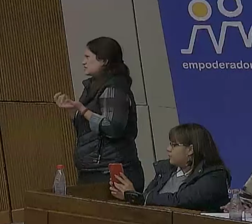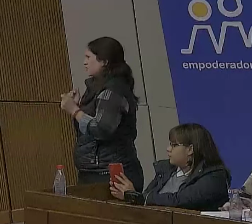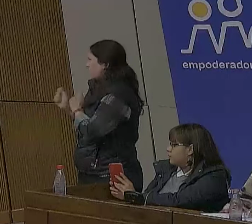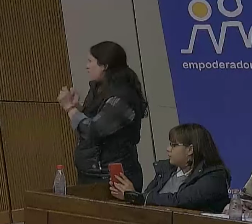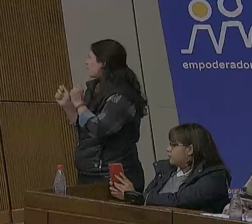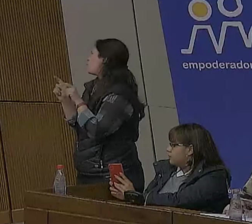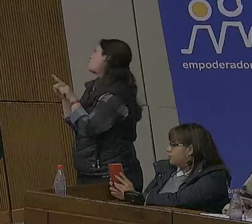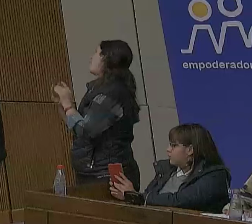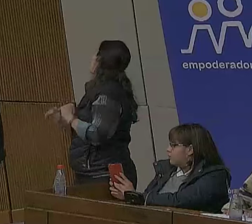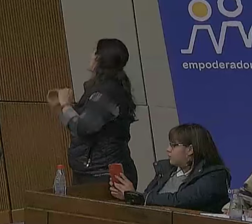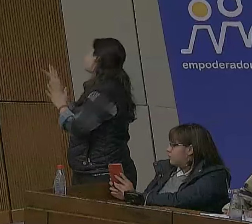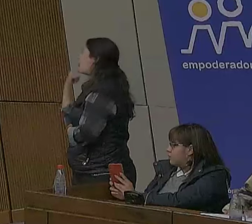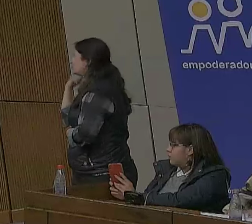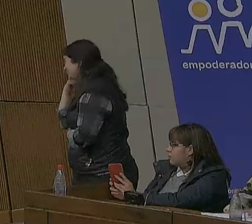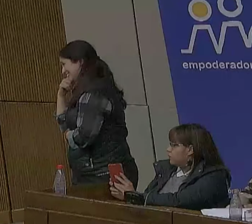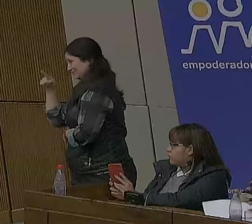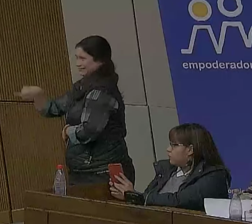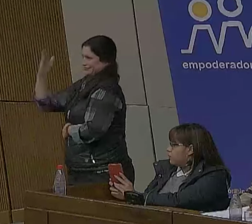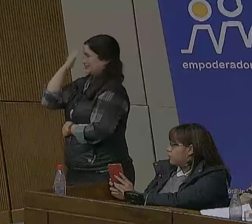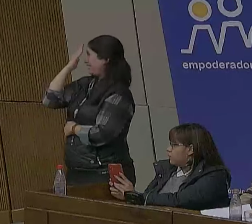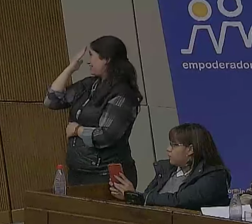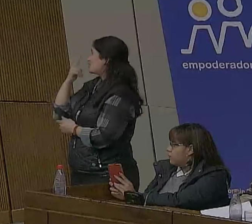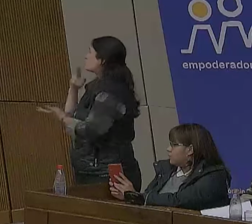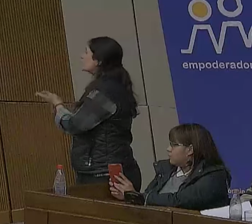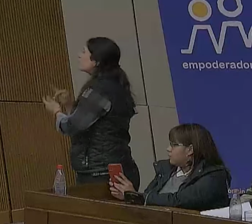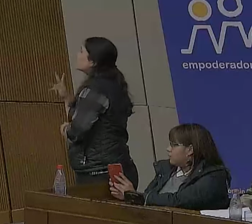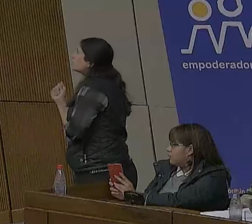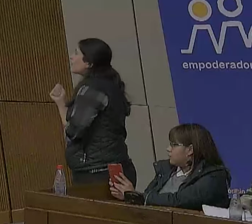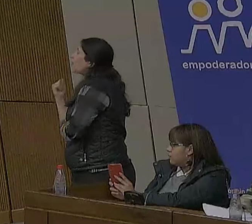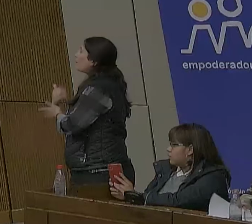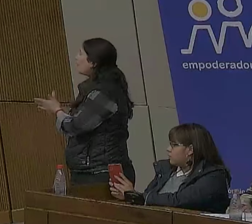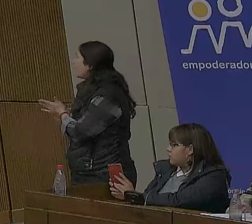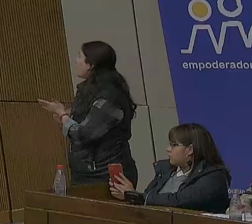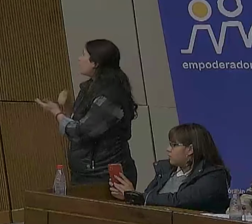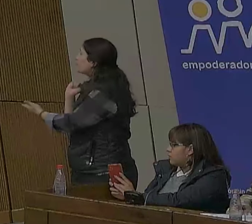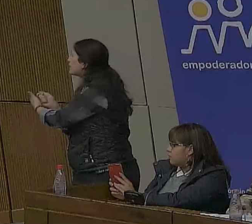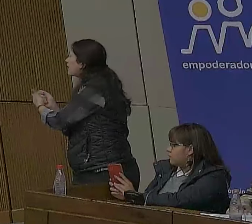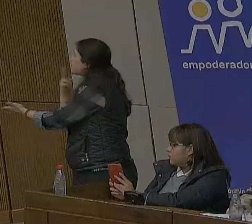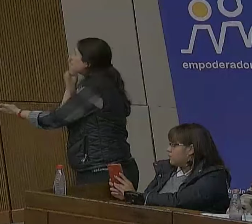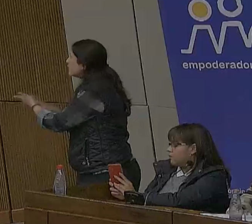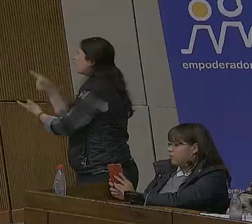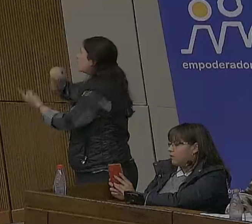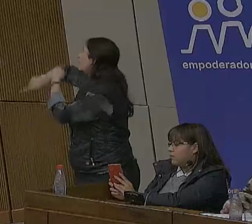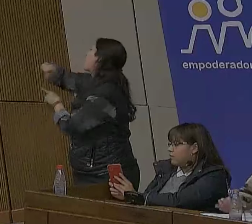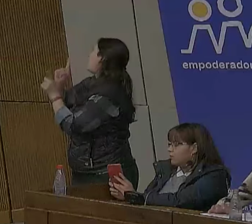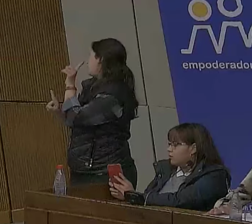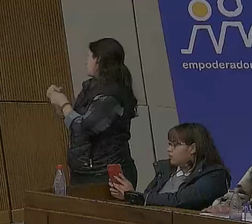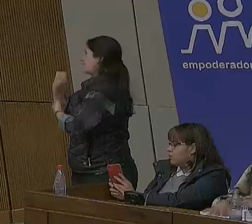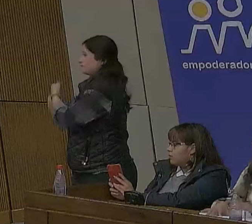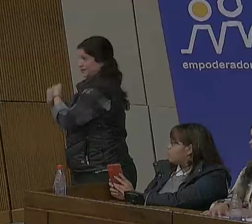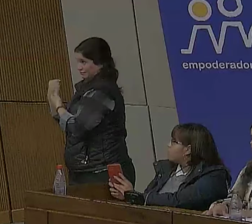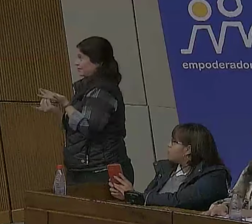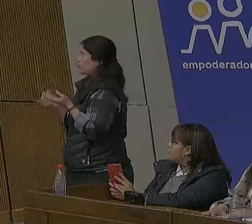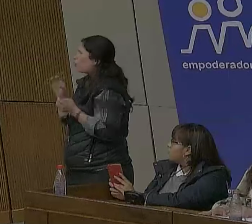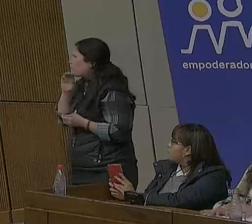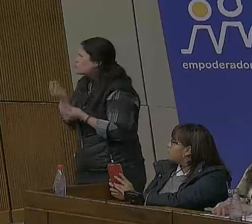dice. Porque muchas empresas dicen, no, hay que hablar, no sabemos el tema del impuesto y todos sabemos que tanto como personas sin discapacidad y con